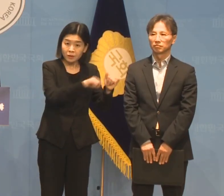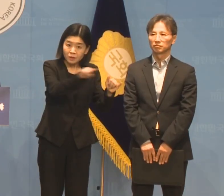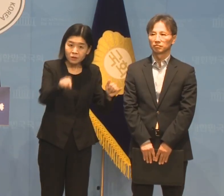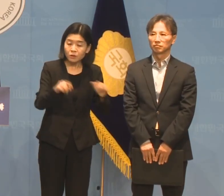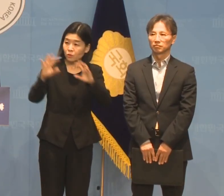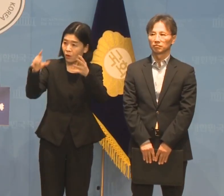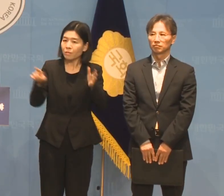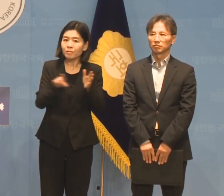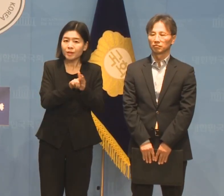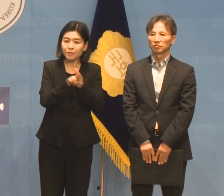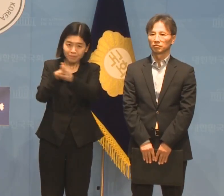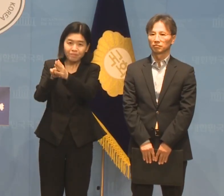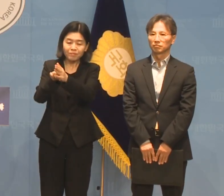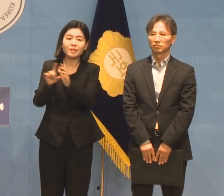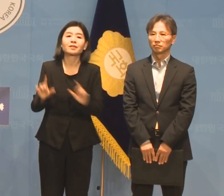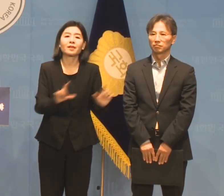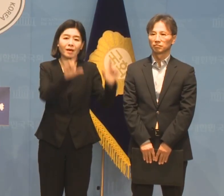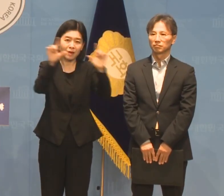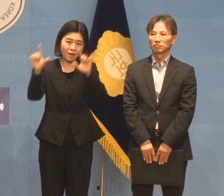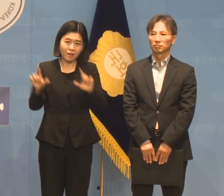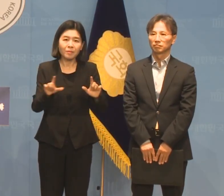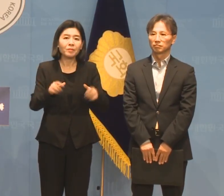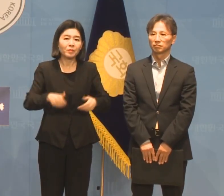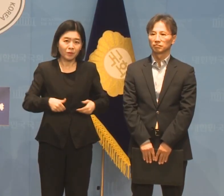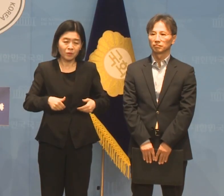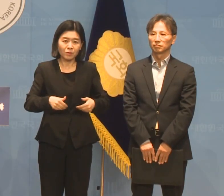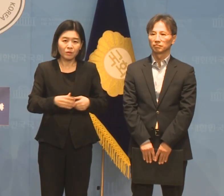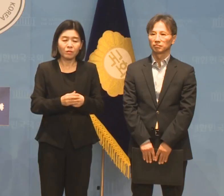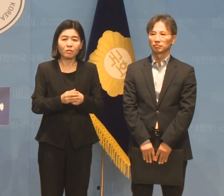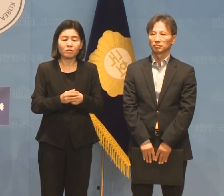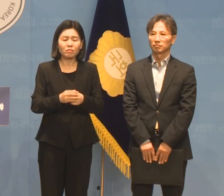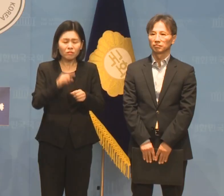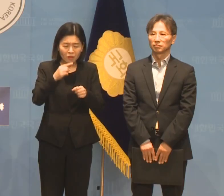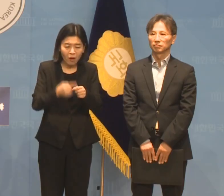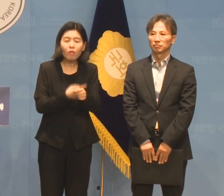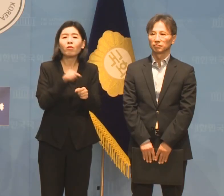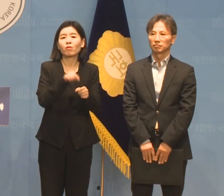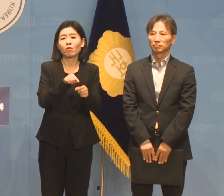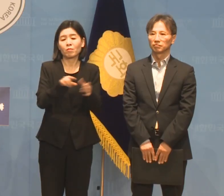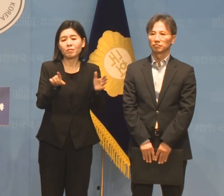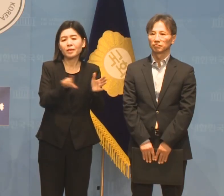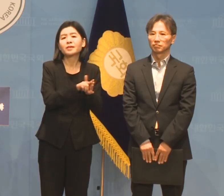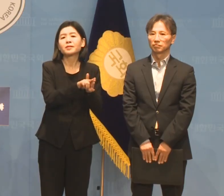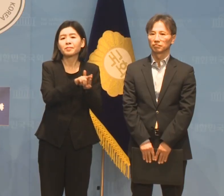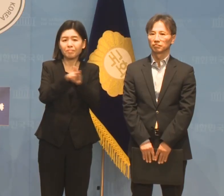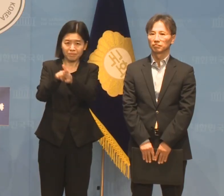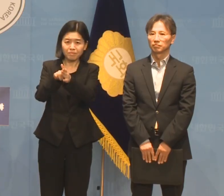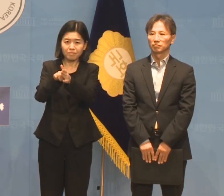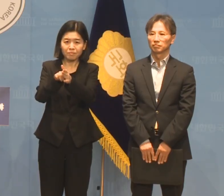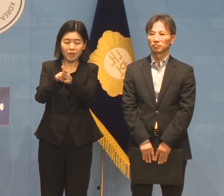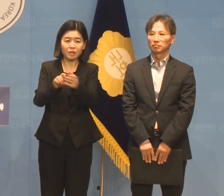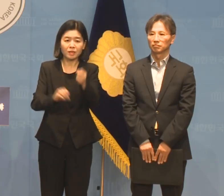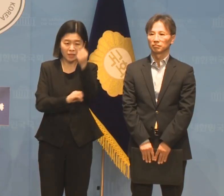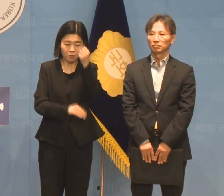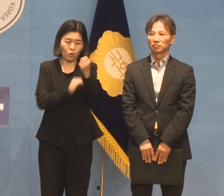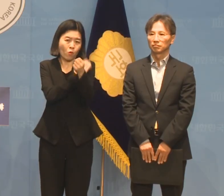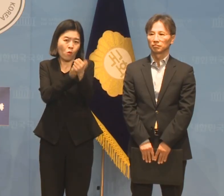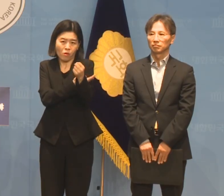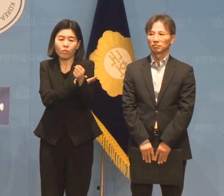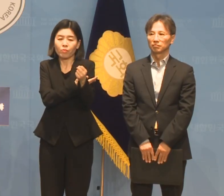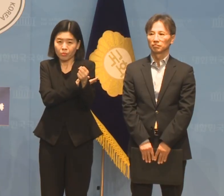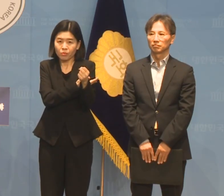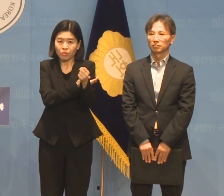합니다. 그것은 의무가 아닙니다. 믿음을 기반으로 한 권리입니다.